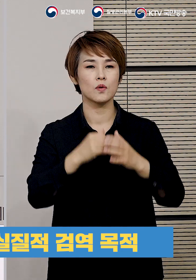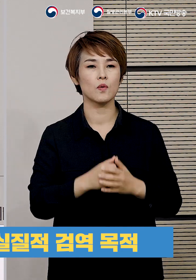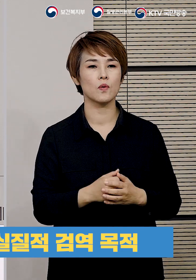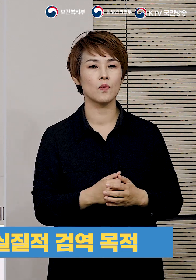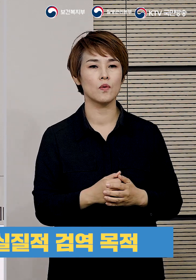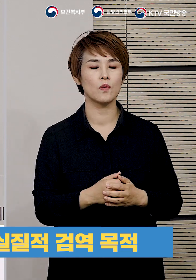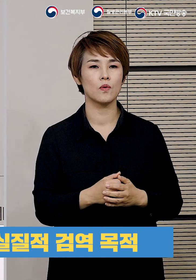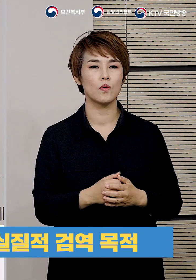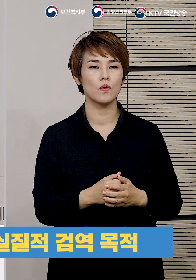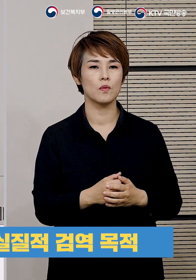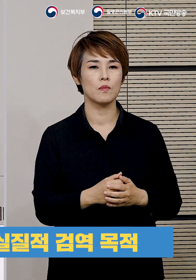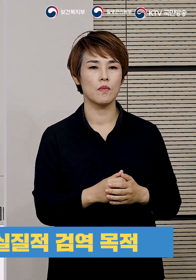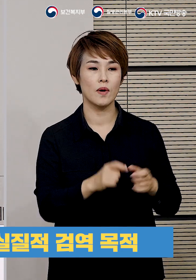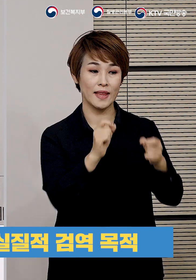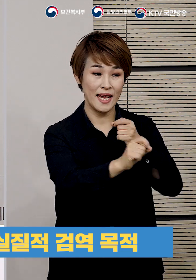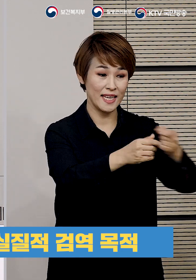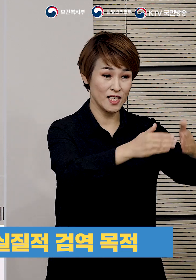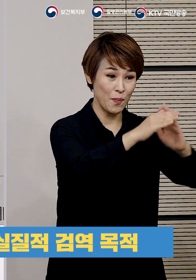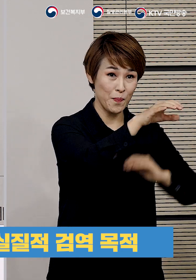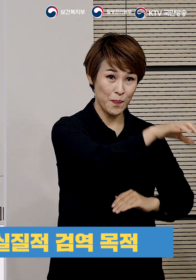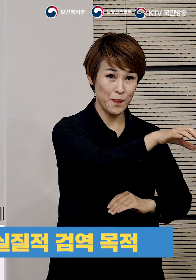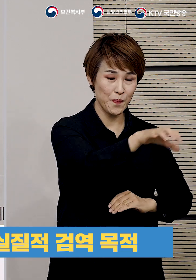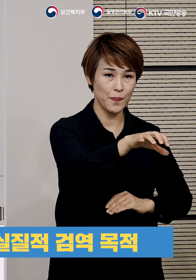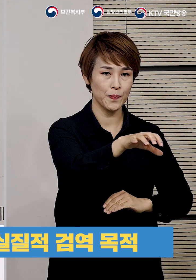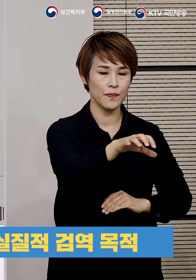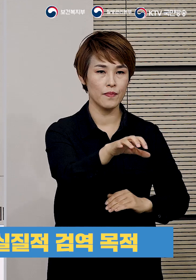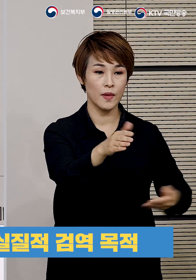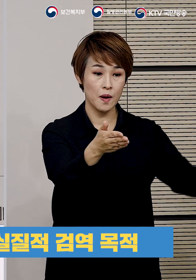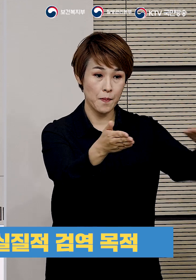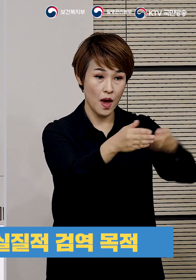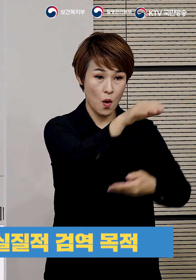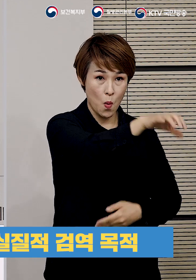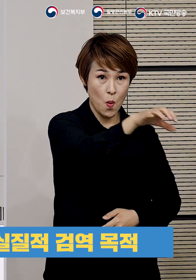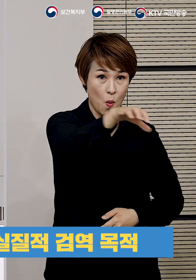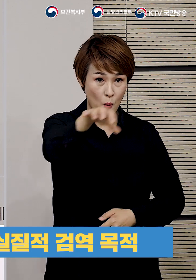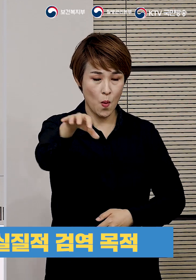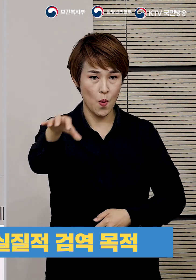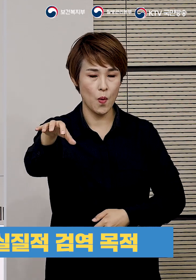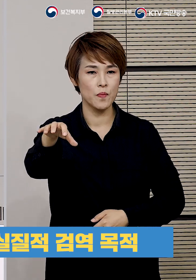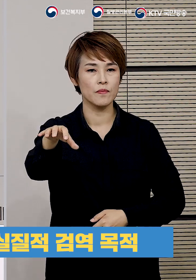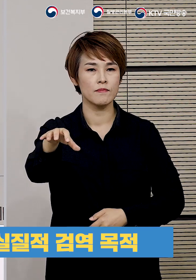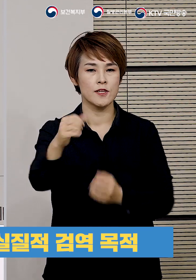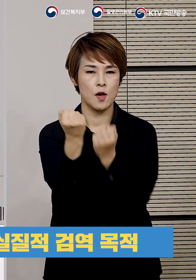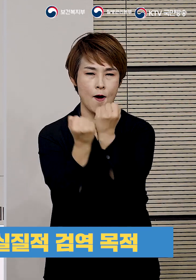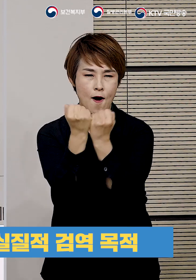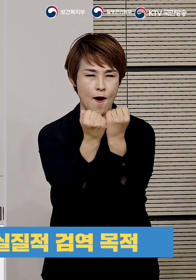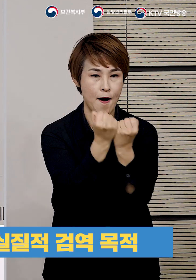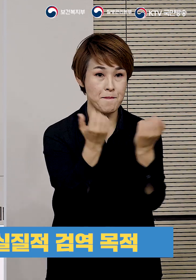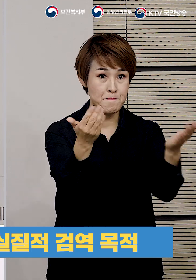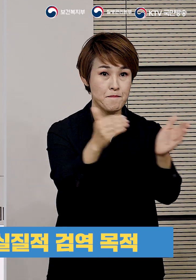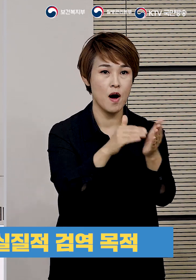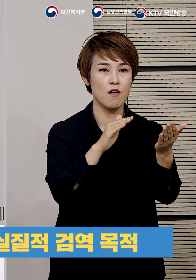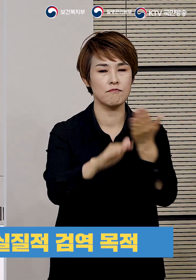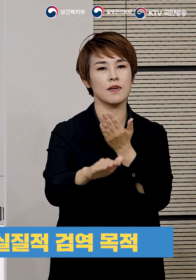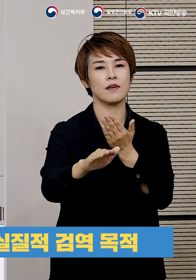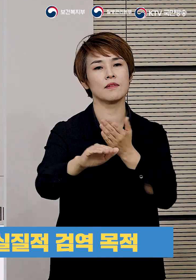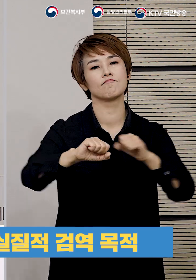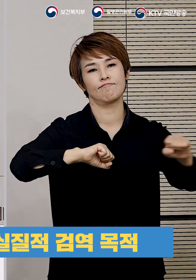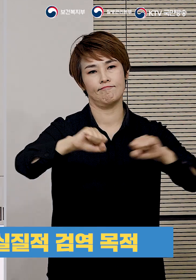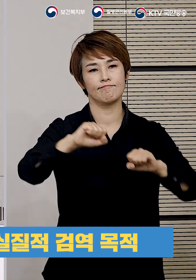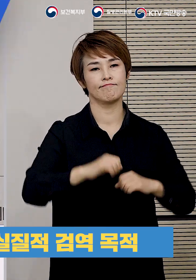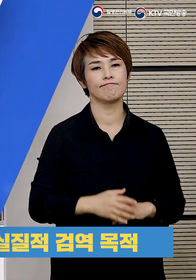그 선사나 대리점에 대해서 이러한 방침과 원칙에 대해서 각 항만별로 충분한 설명과 계도를 한